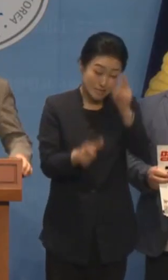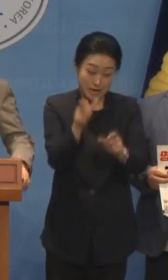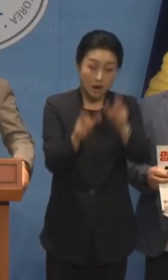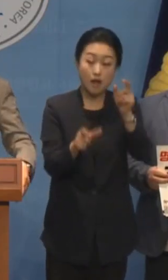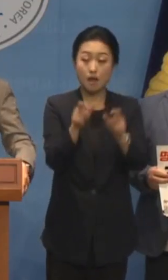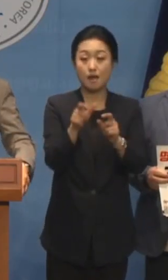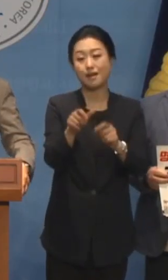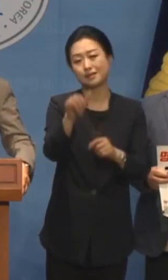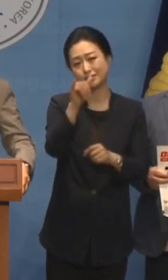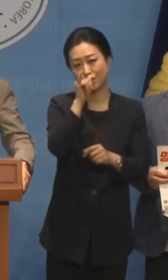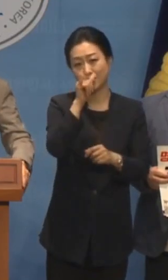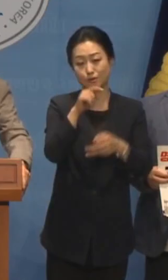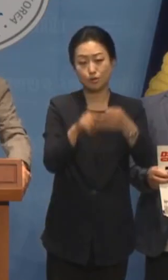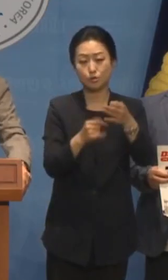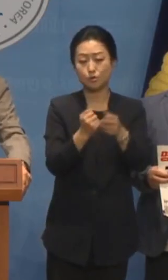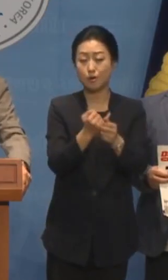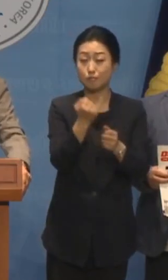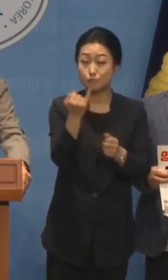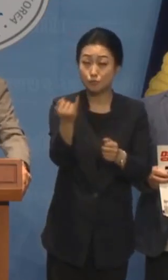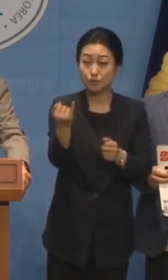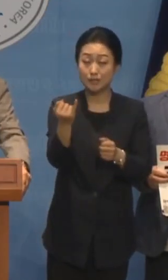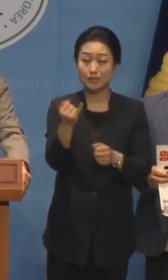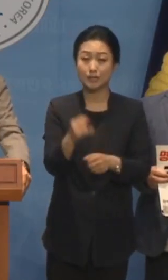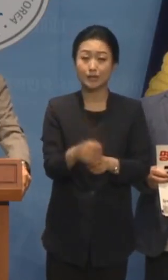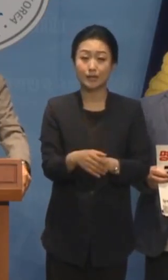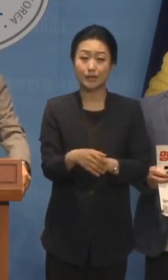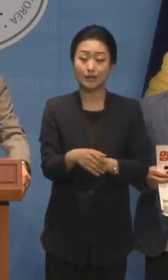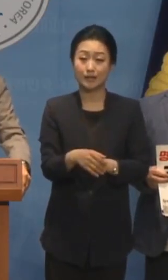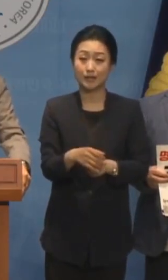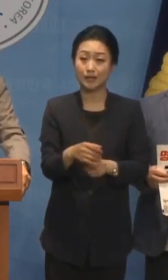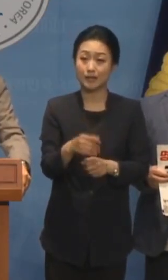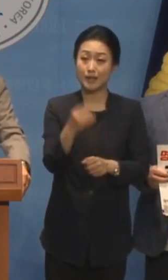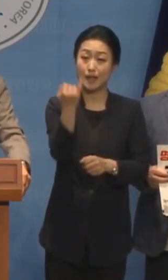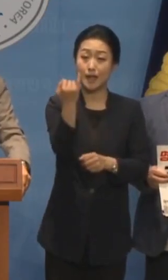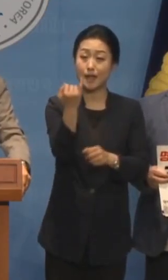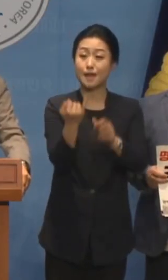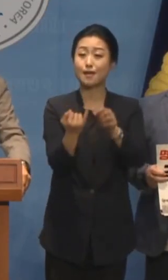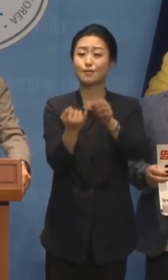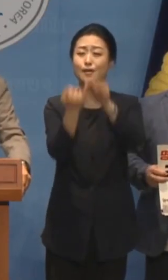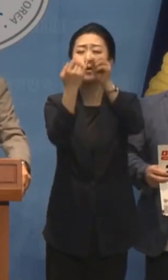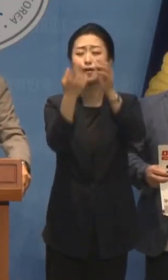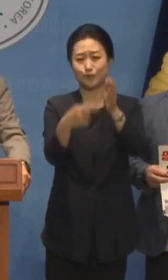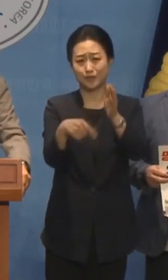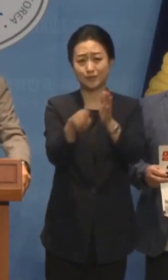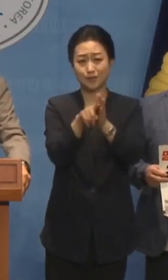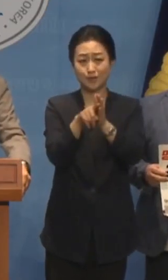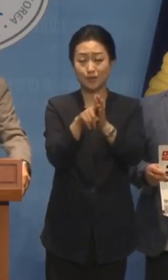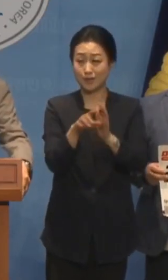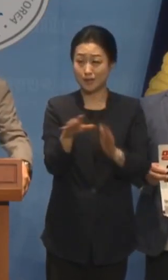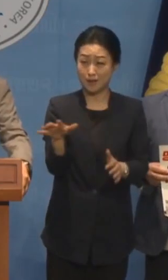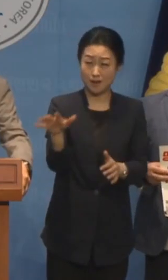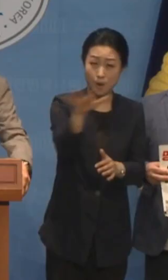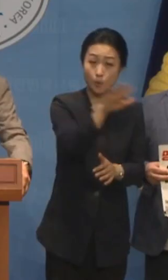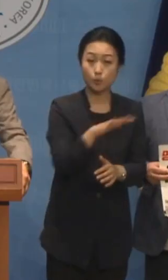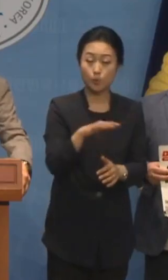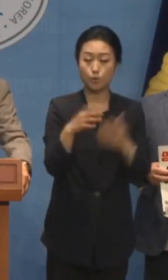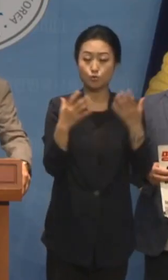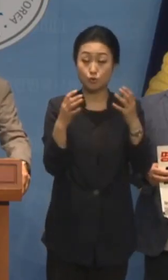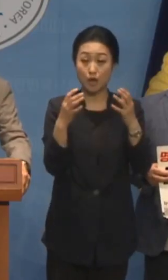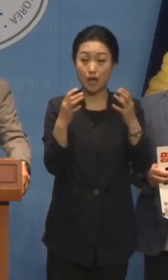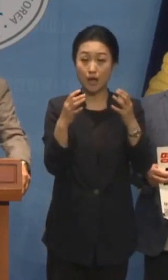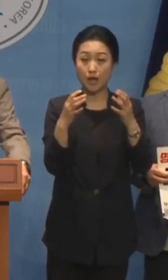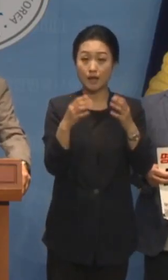항목에 김건희 씨를 변호하고 김건희 씨 한 명을 살리기 위해서 온통